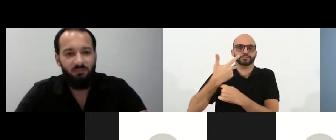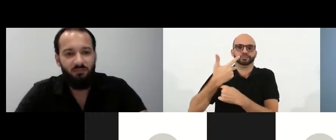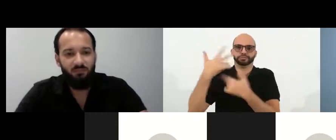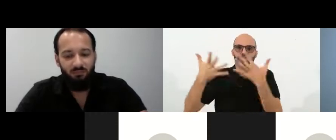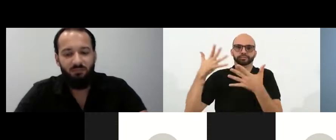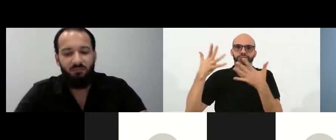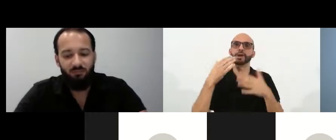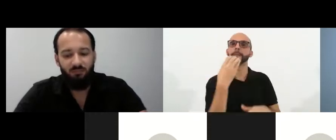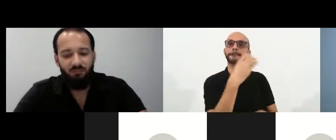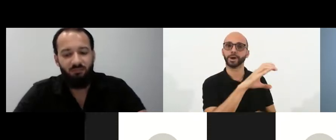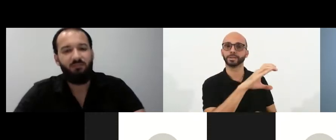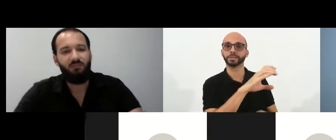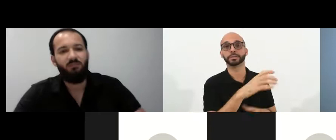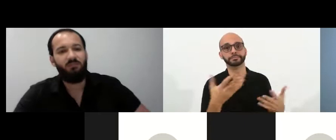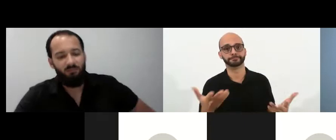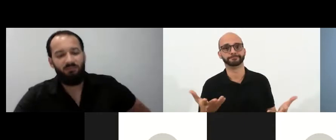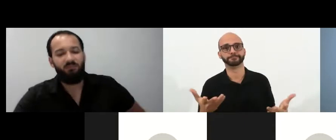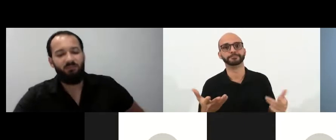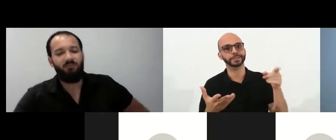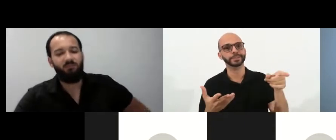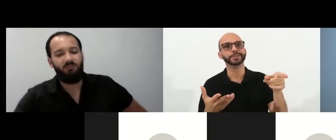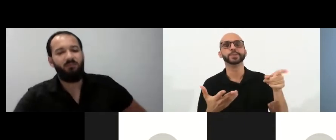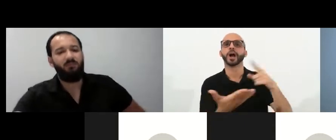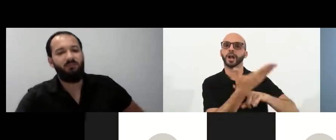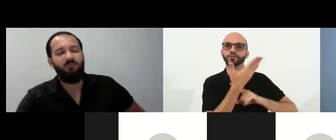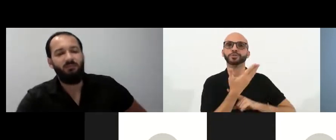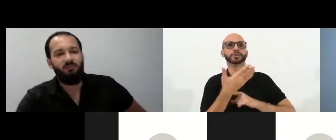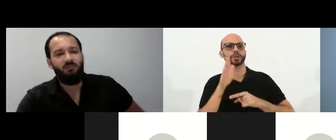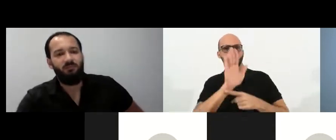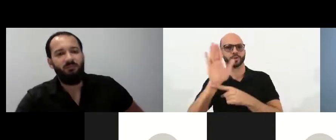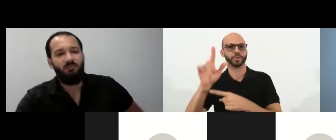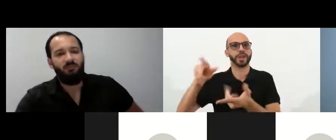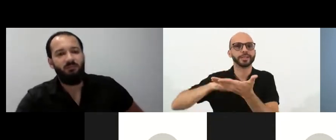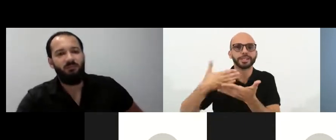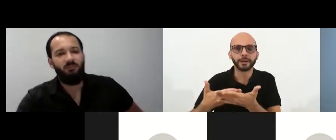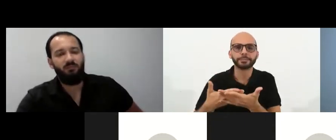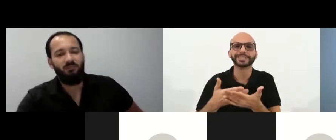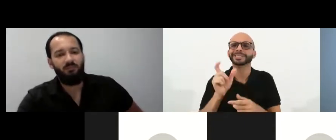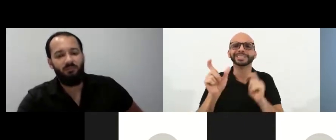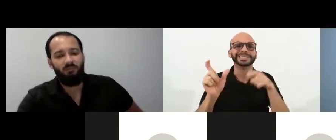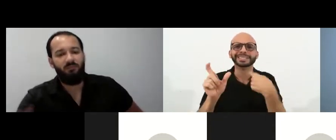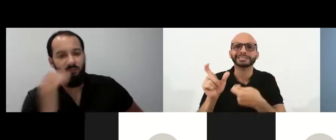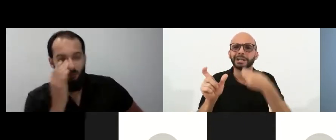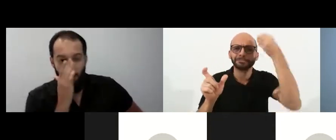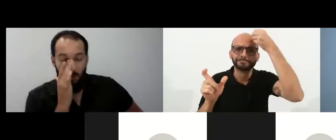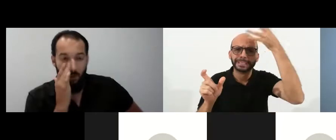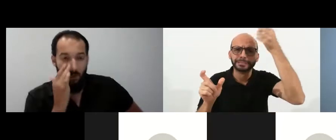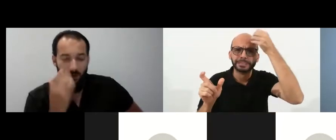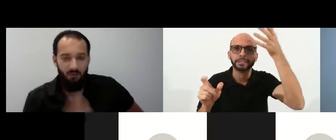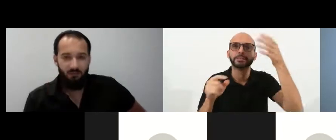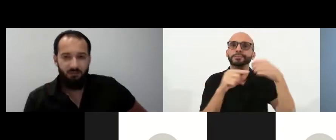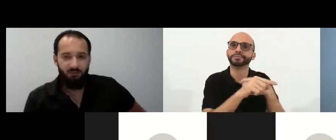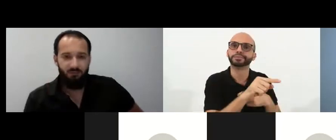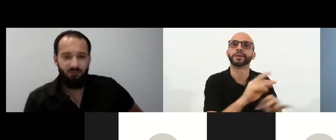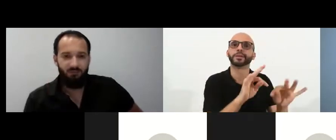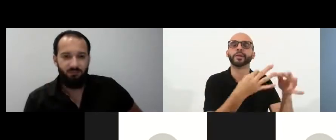manda a palavra e aí um colega que está ali faz o vídeo e encaminha. Então isso ajuda bastante, ajuda muito aos intérpretes